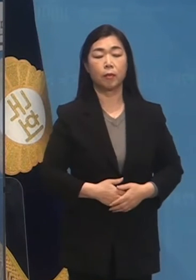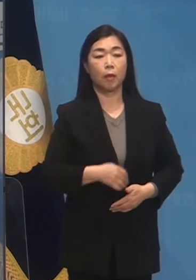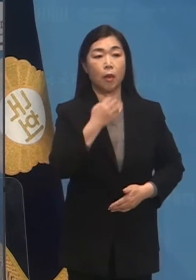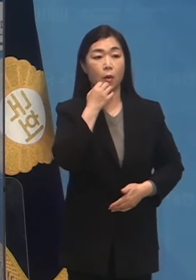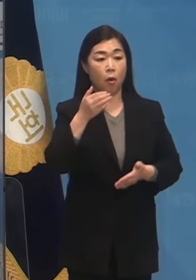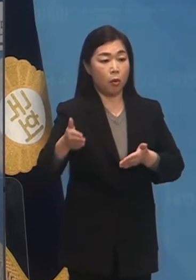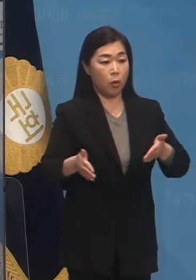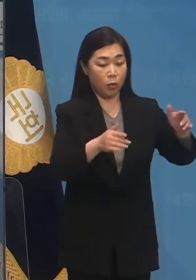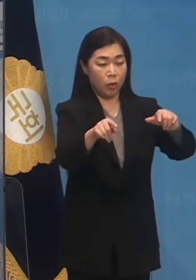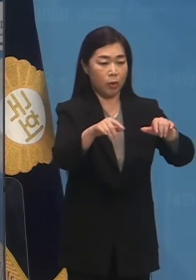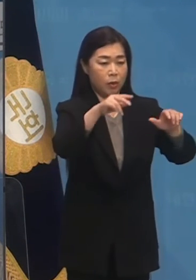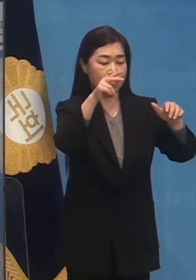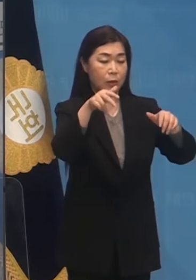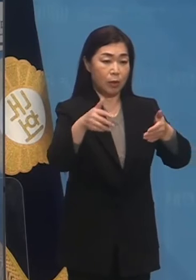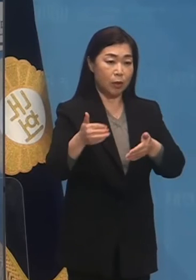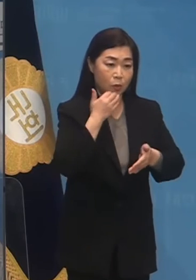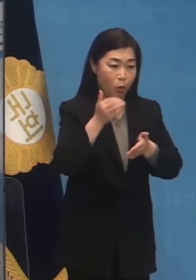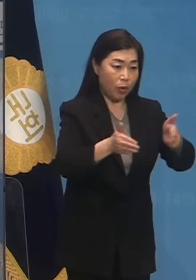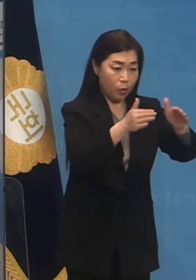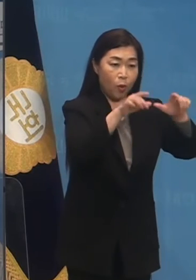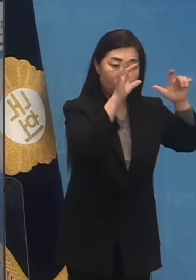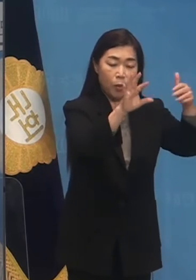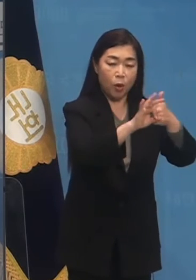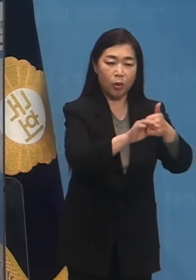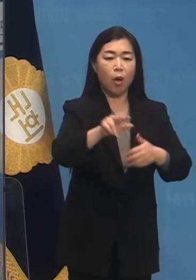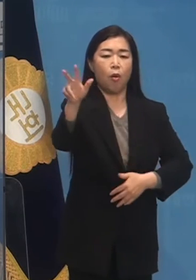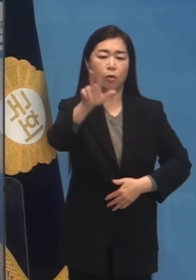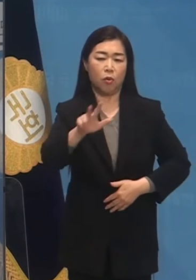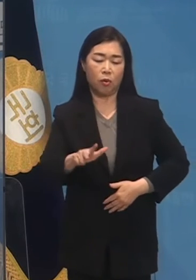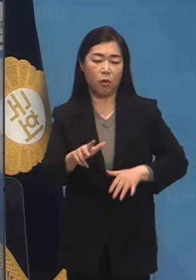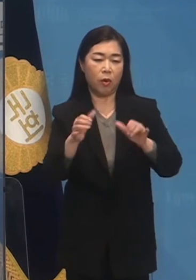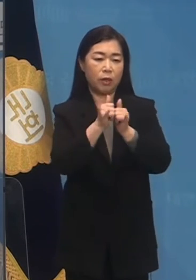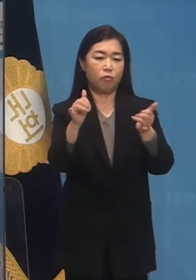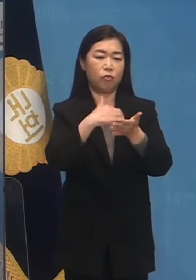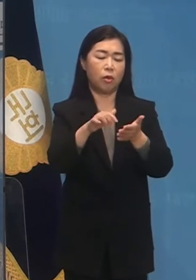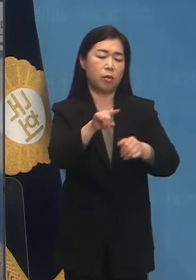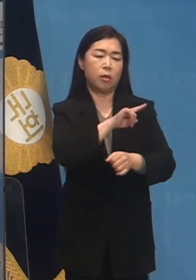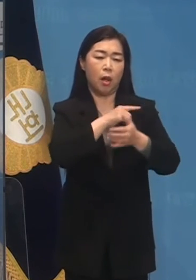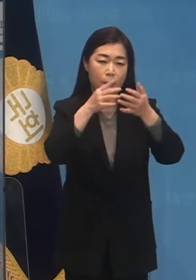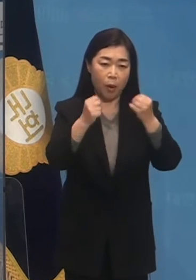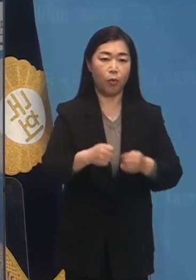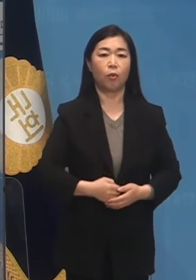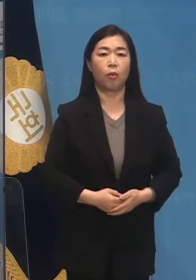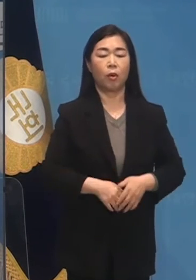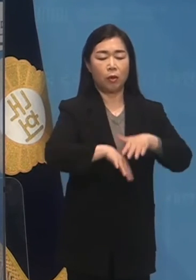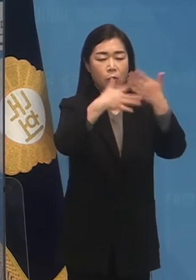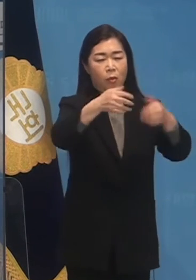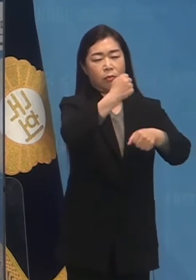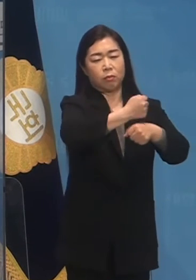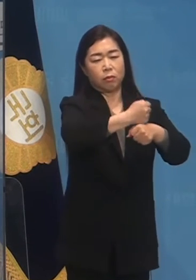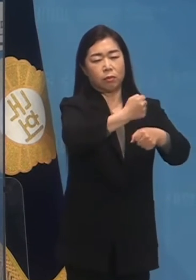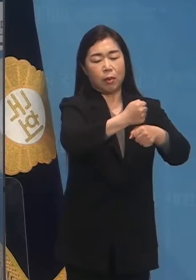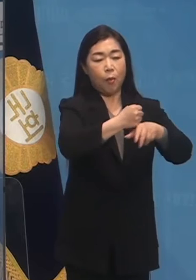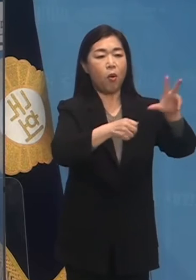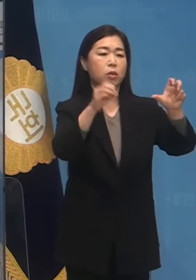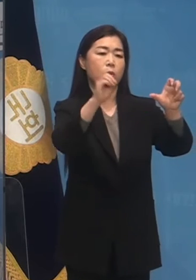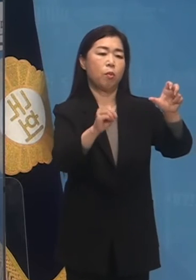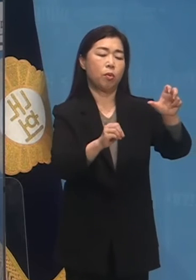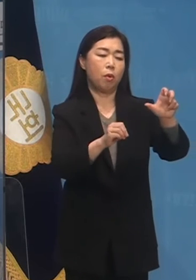경기도는 전국에서 가장 인구가 많고 국내 총생산의 25%를 차지합니다. 가히 대한민국의